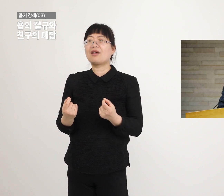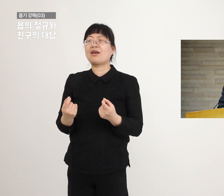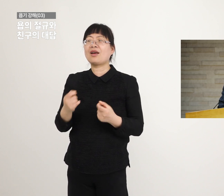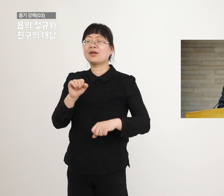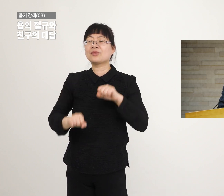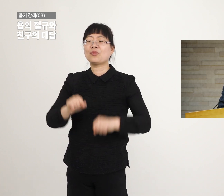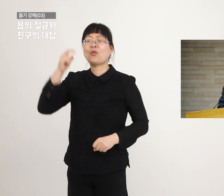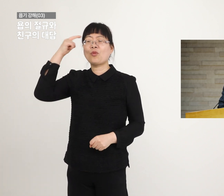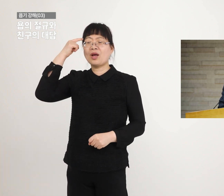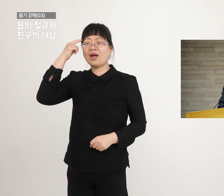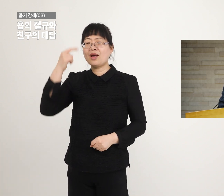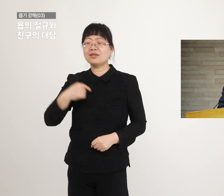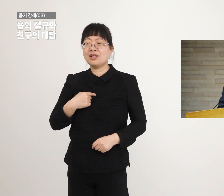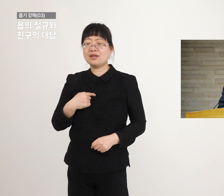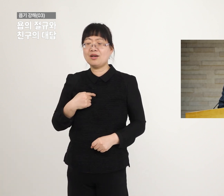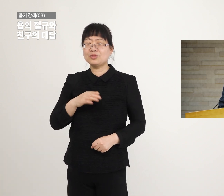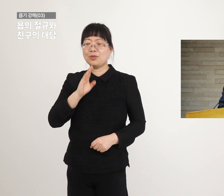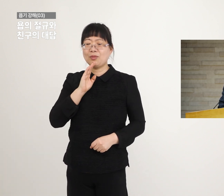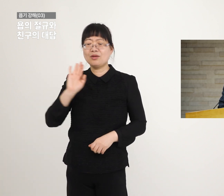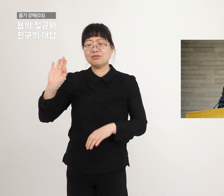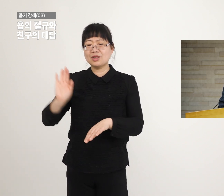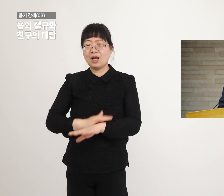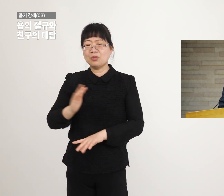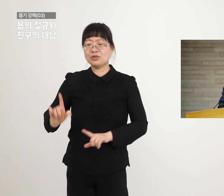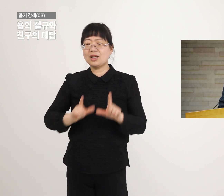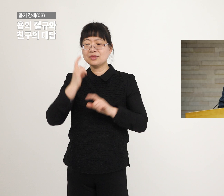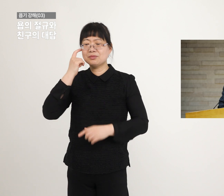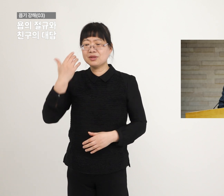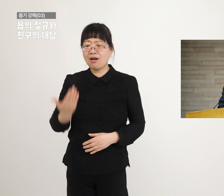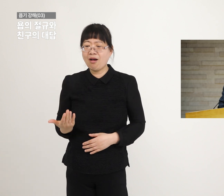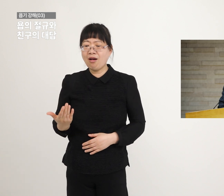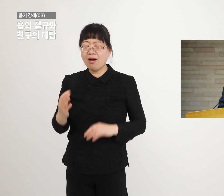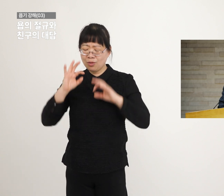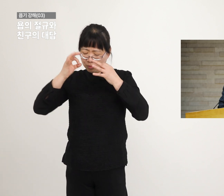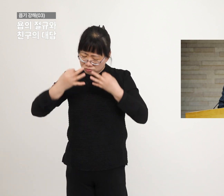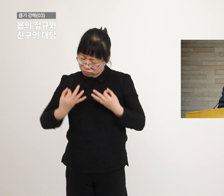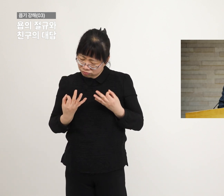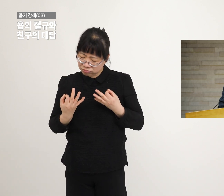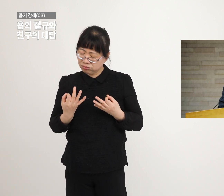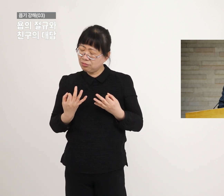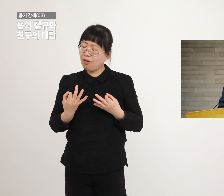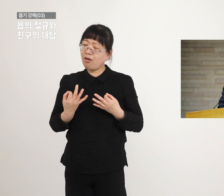내가 그렇게 잘못 살았나요? 저 그렇게 잘못 산 것 없는데